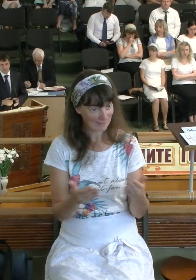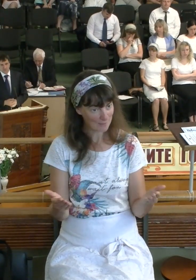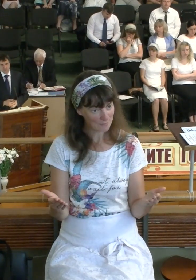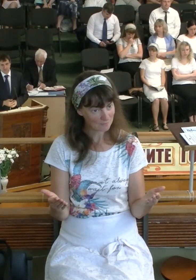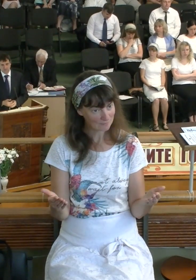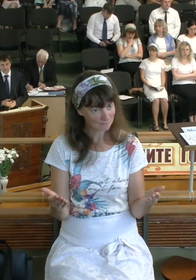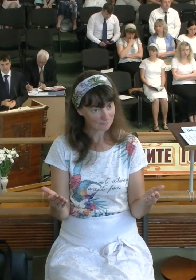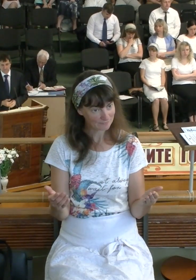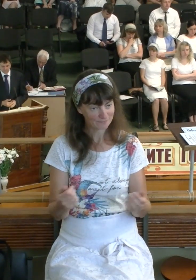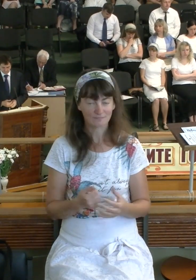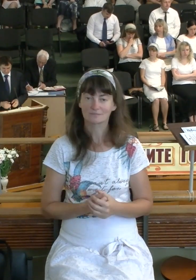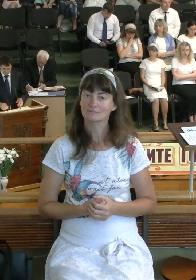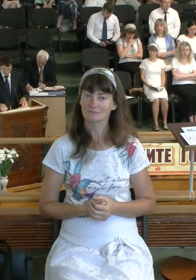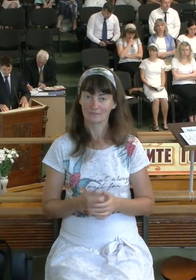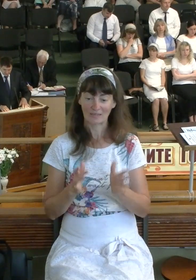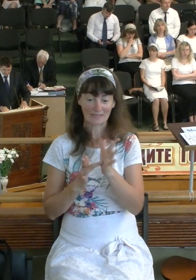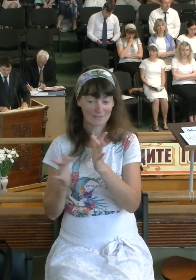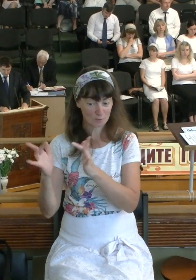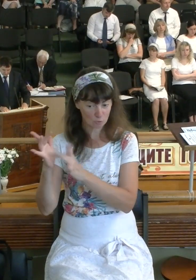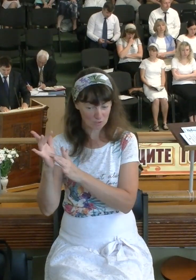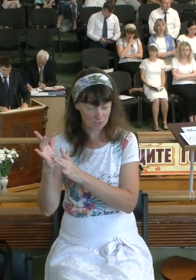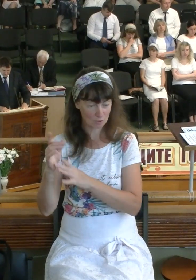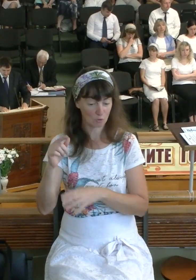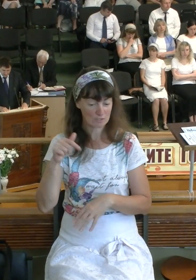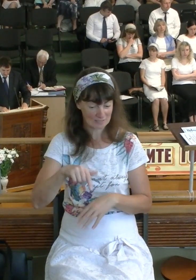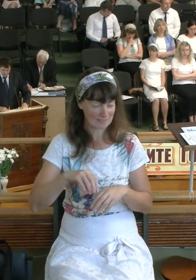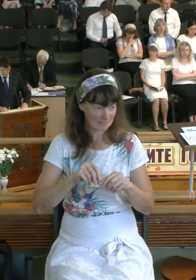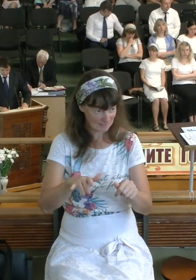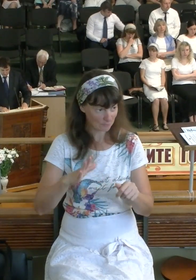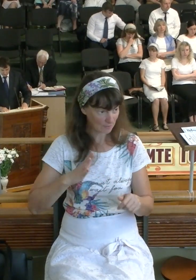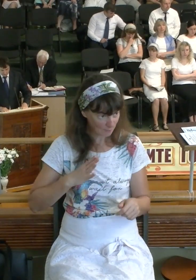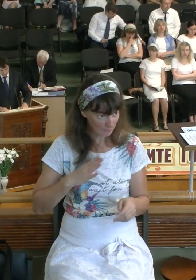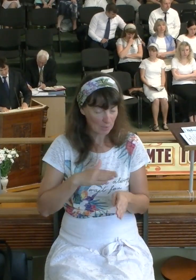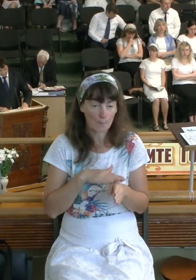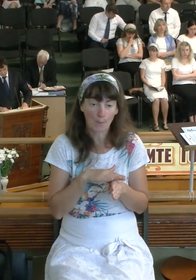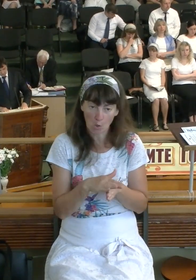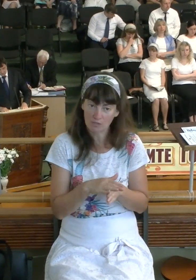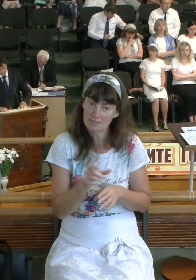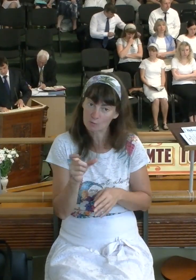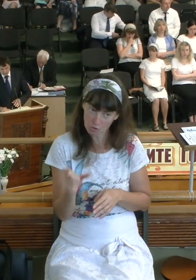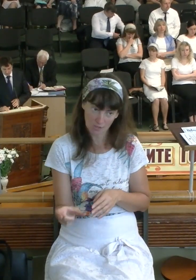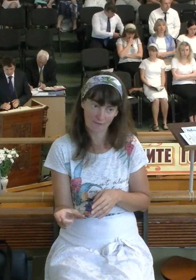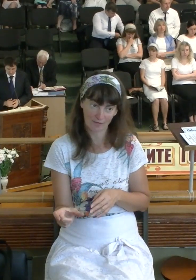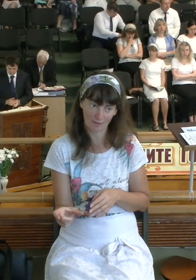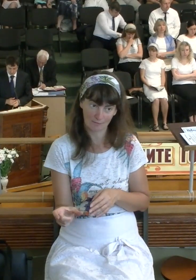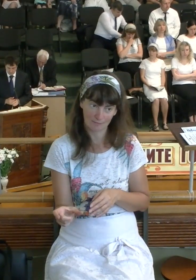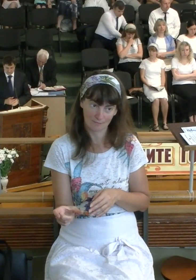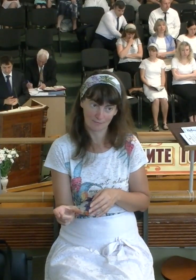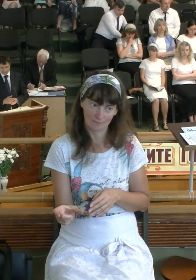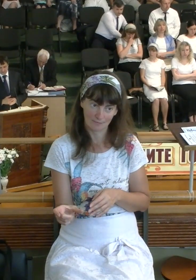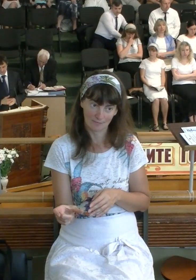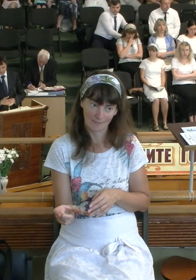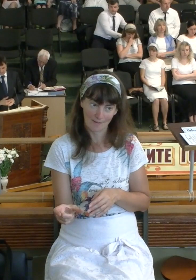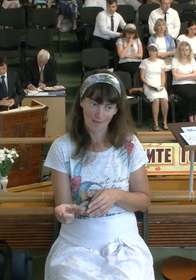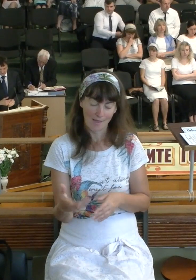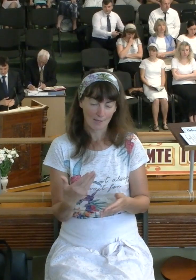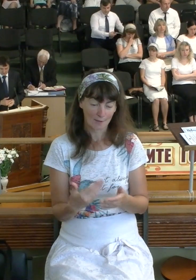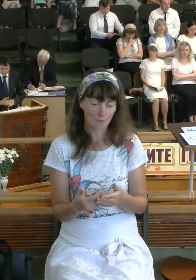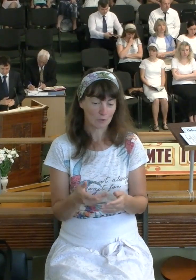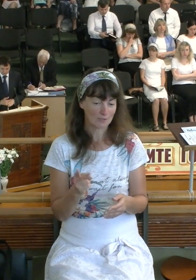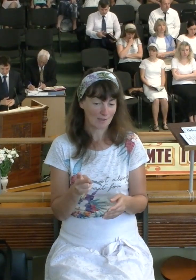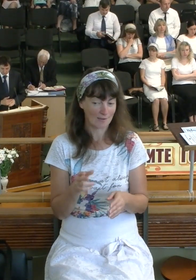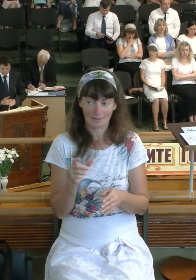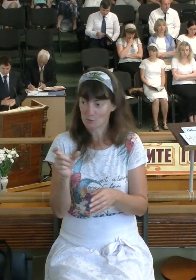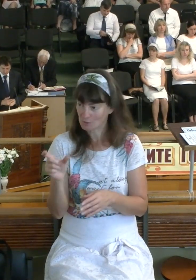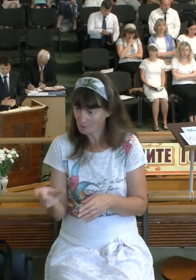также полностью человеком. Поэтому вот этот пример, именно что Иисус Христос, исполненный Духа Святого, возвратился от